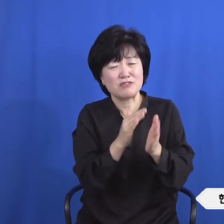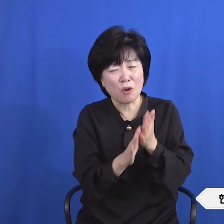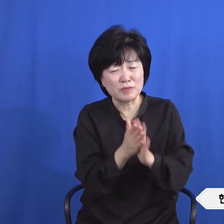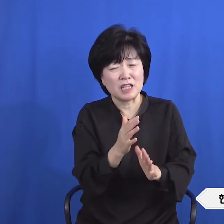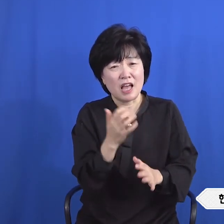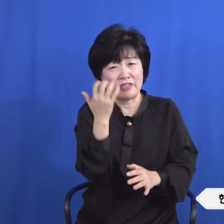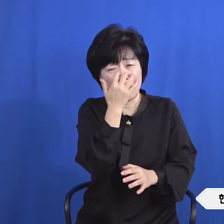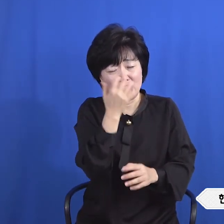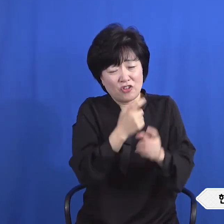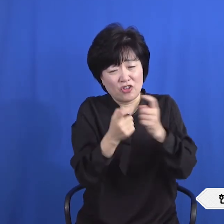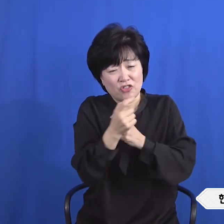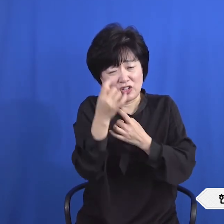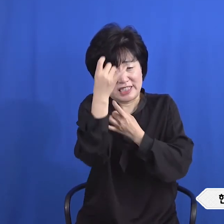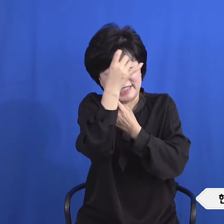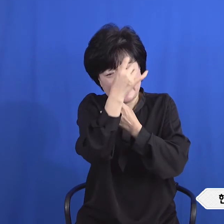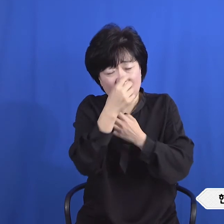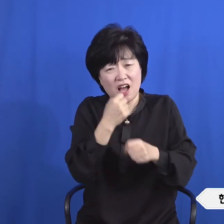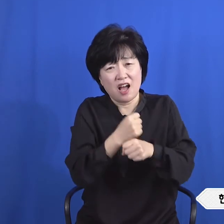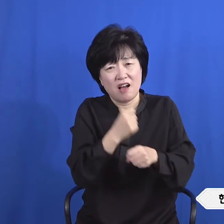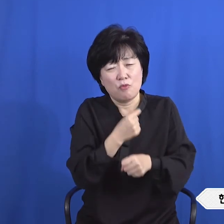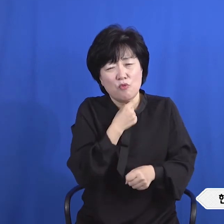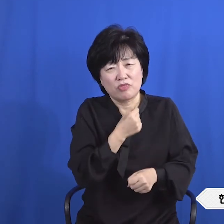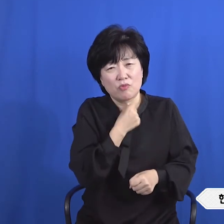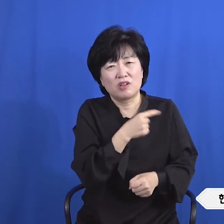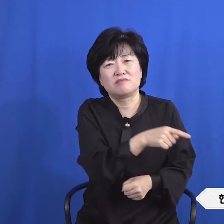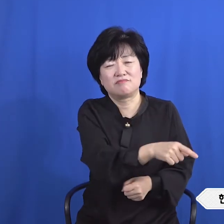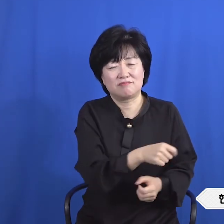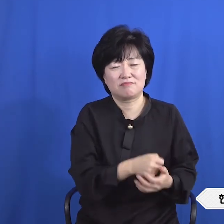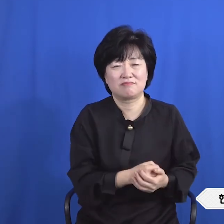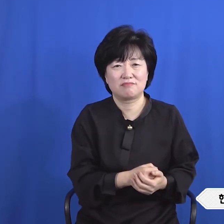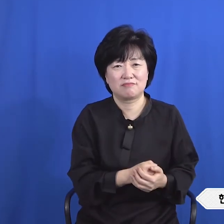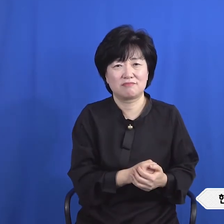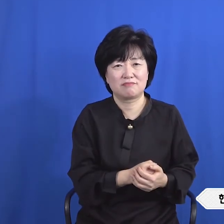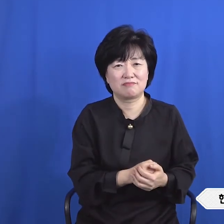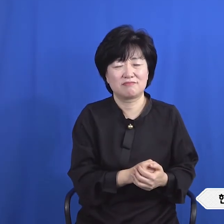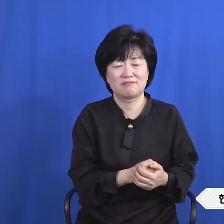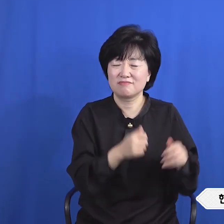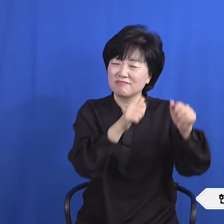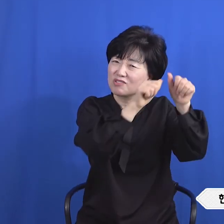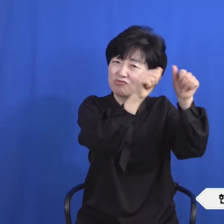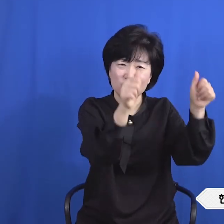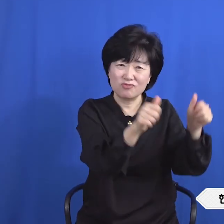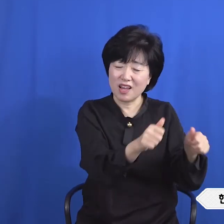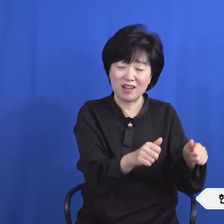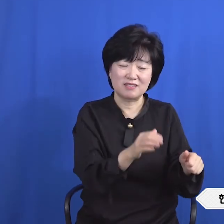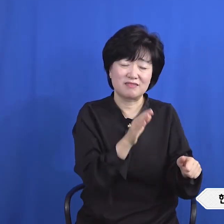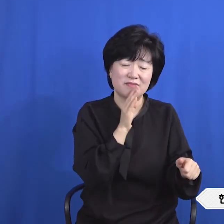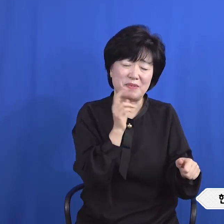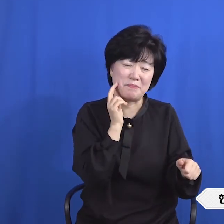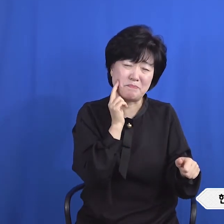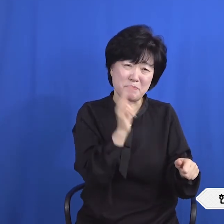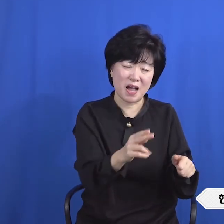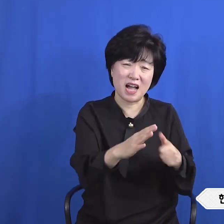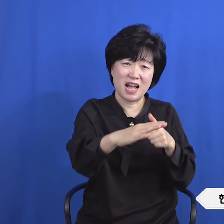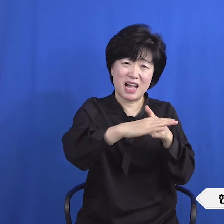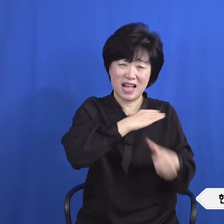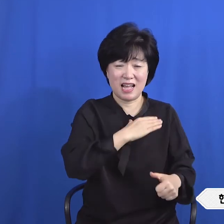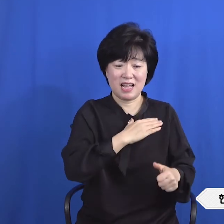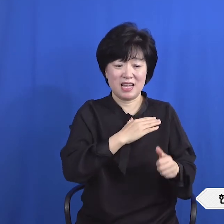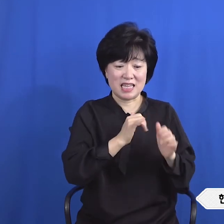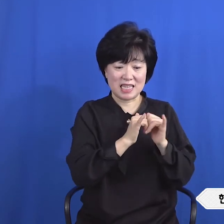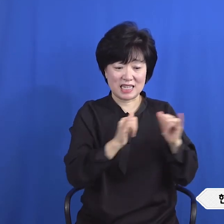것을 찾아서 헤매게 됩니다. 그러니까 우상은 참 잔인한 신입니다. 사람들을